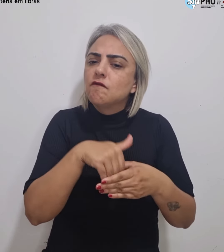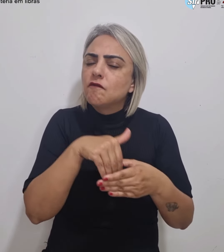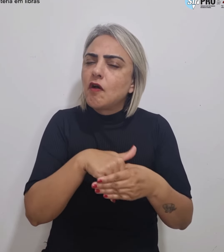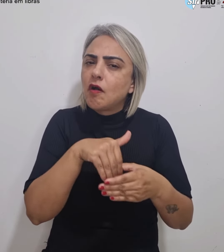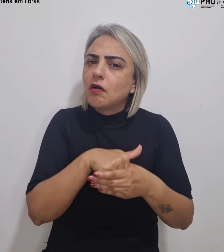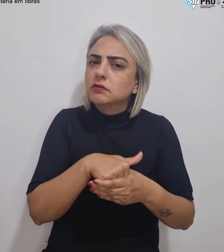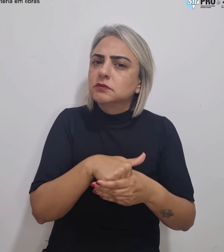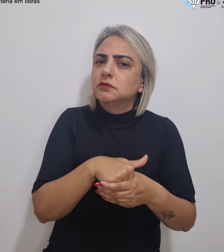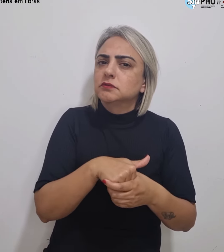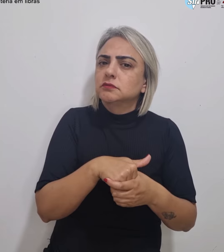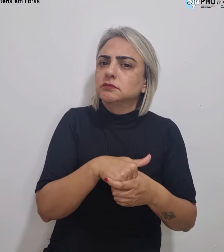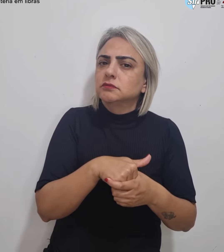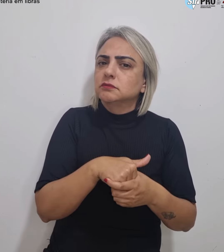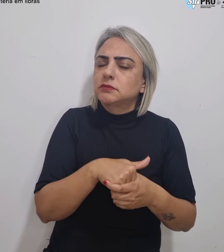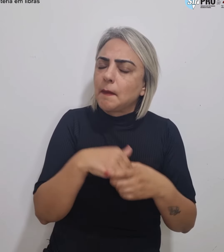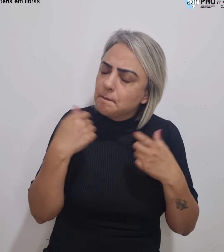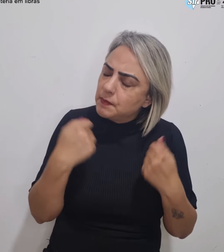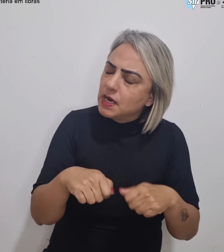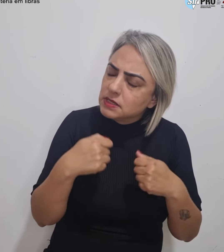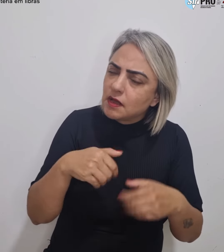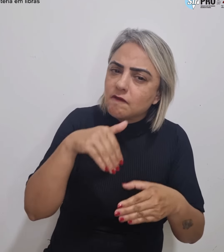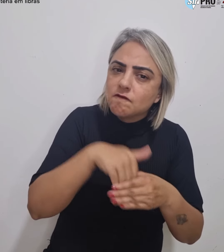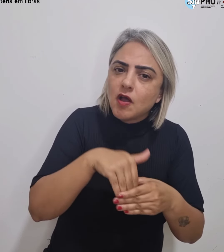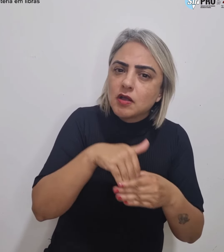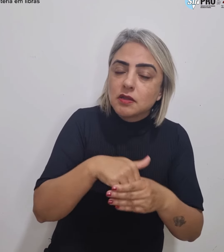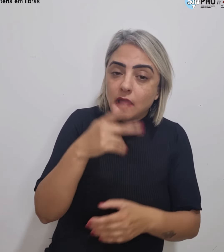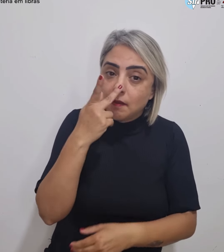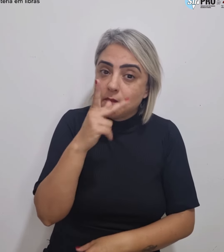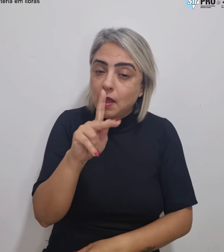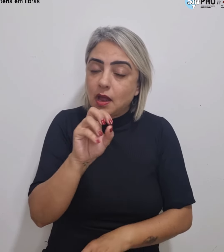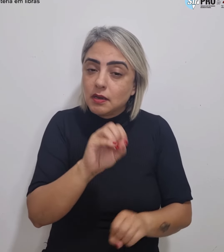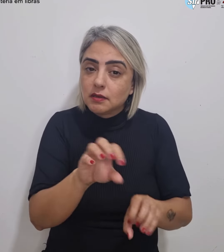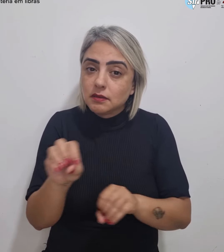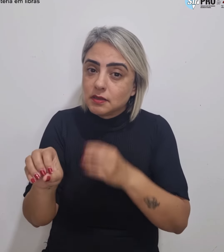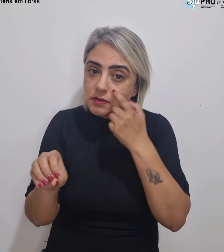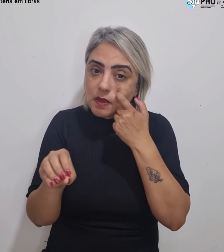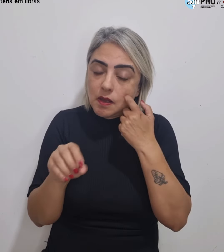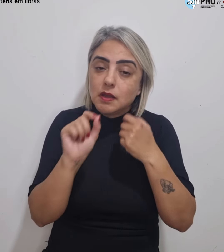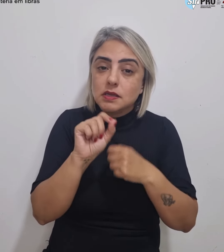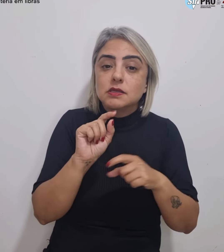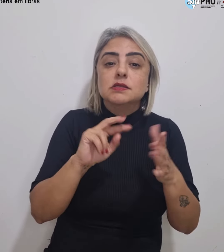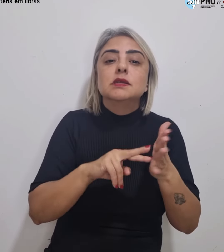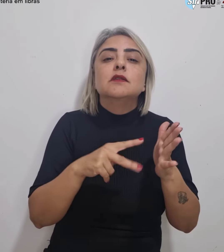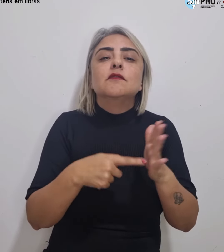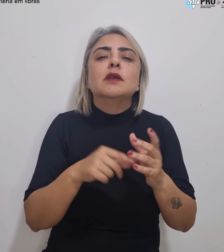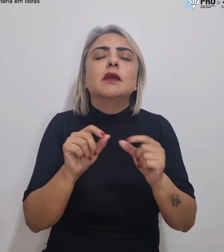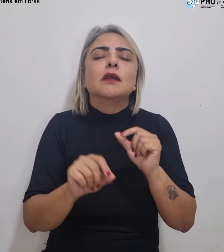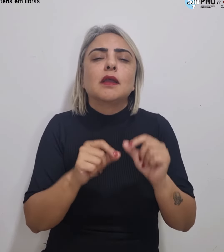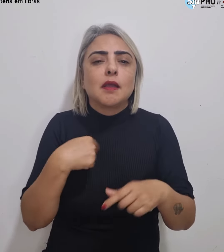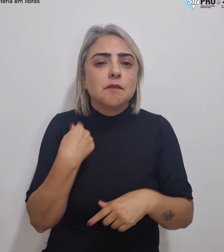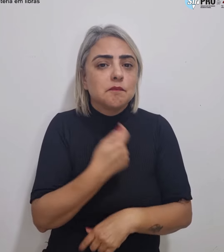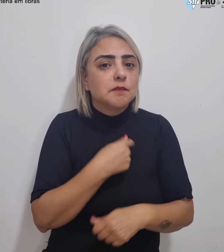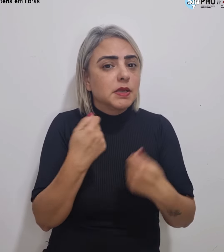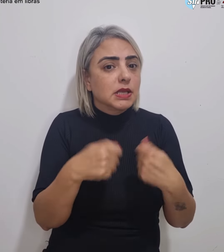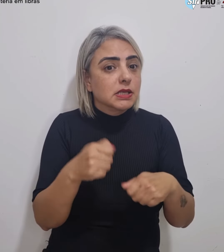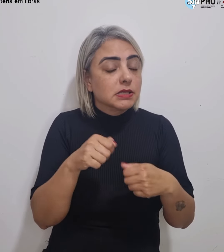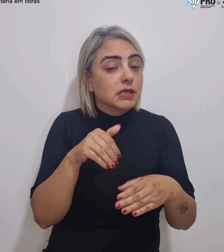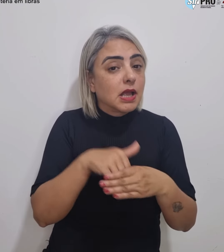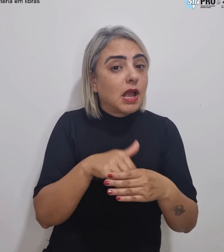eleições. Precisamos votar para a educação. Isso quer dizer que precisamos eleger quem tem